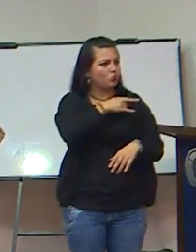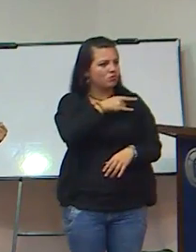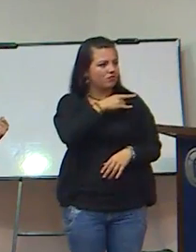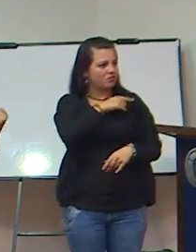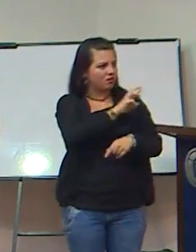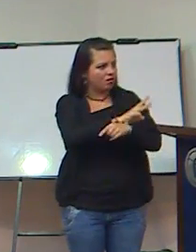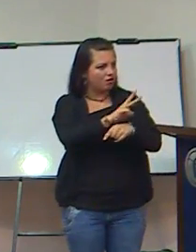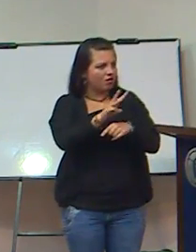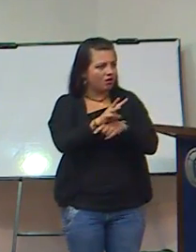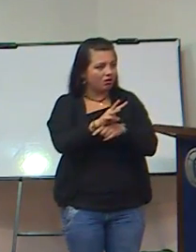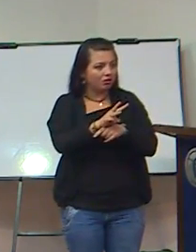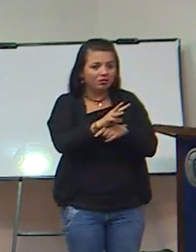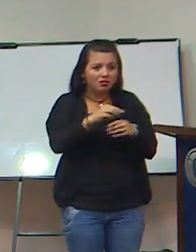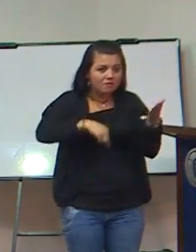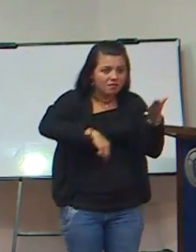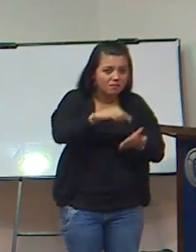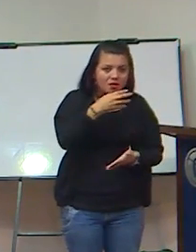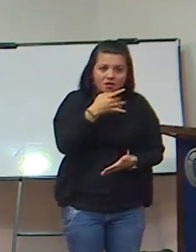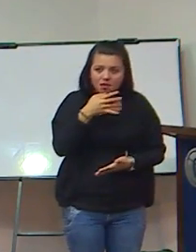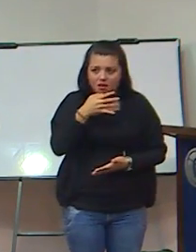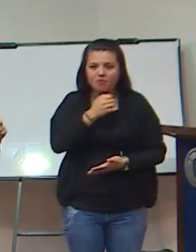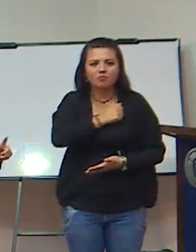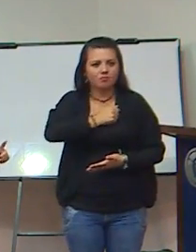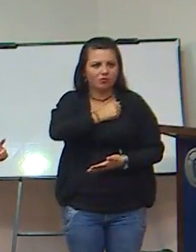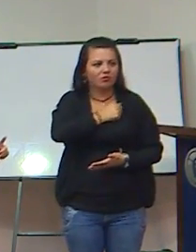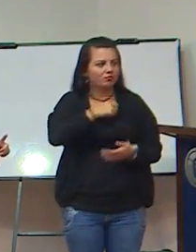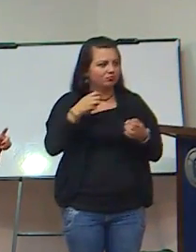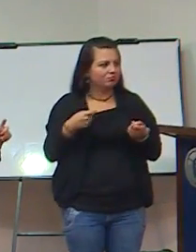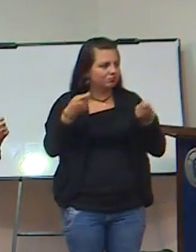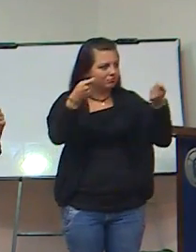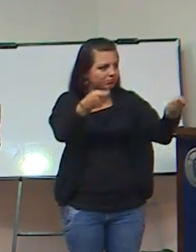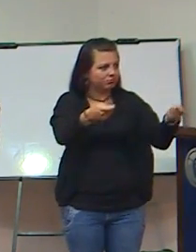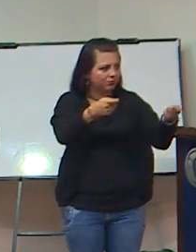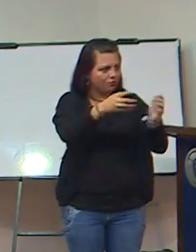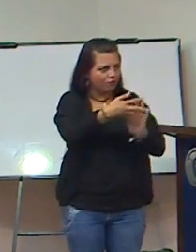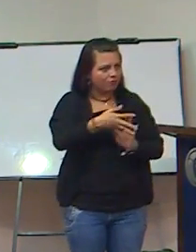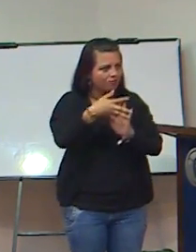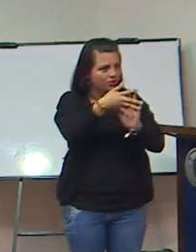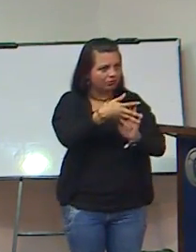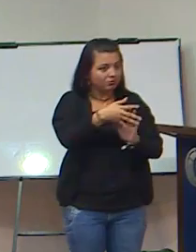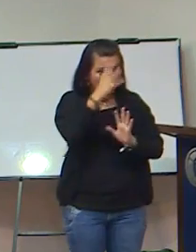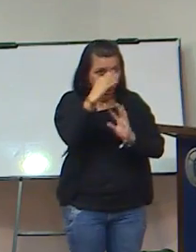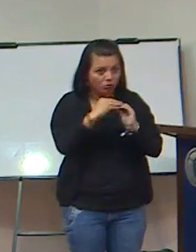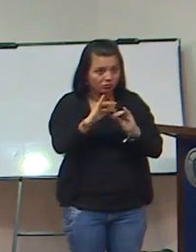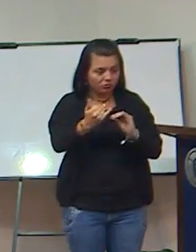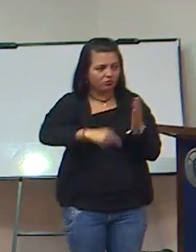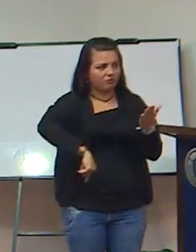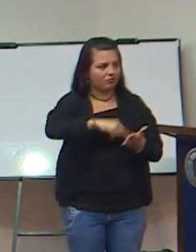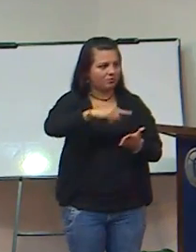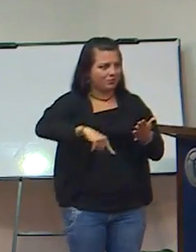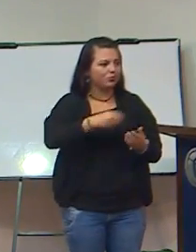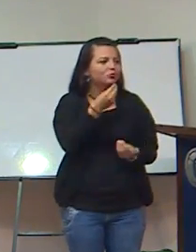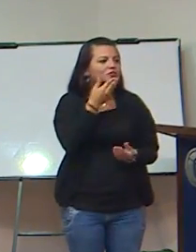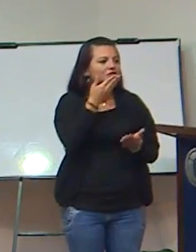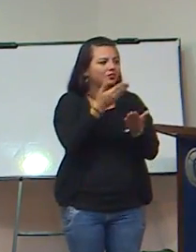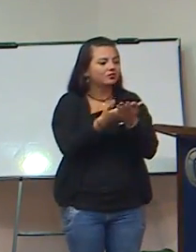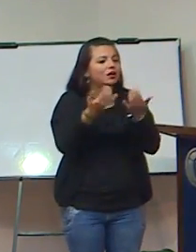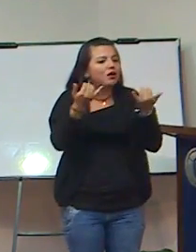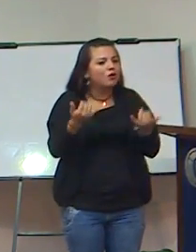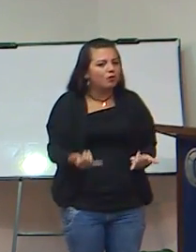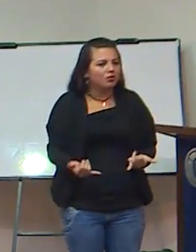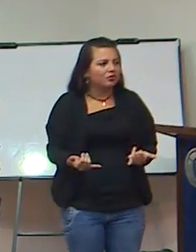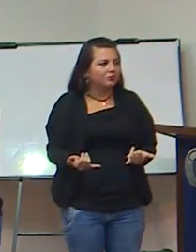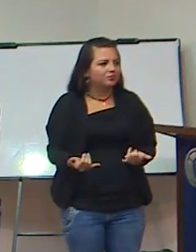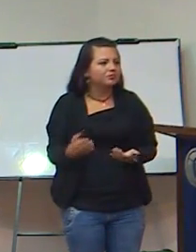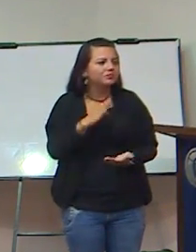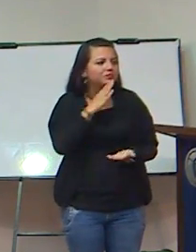favor decirnos y nosotros le damos el formato. Y si están de acuerdo, firmen. Muchas gracias. En este momento les voy a